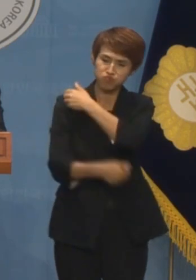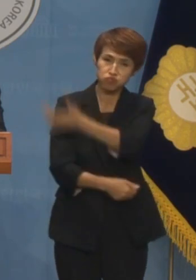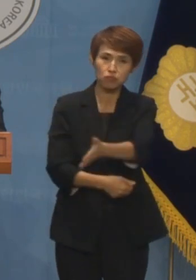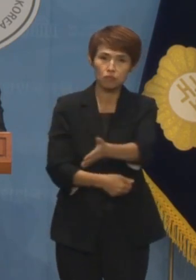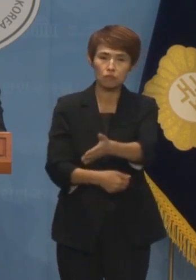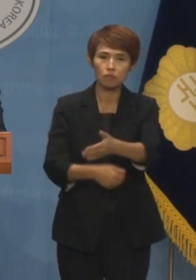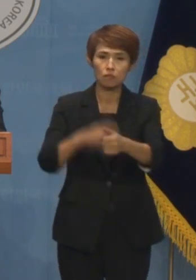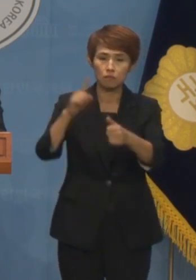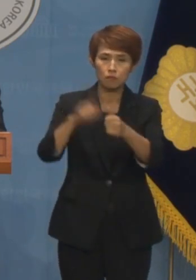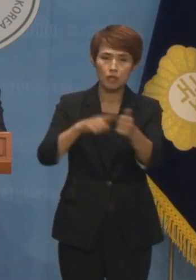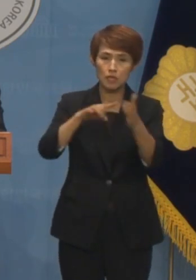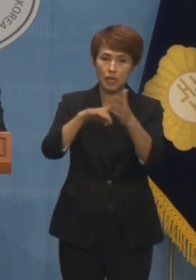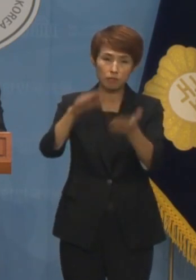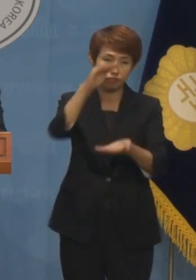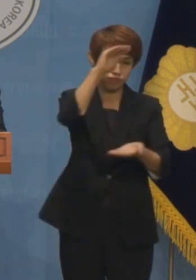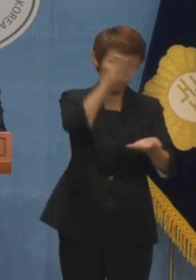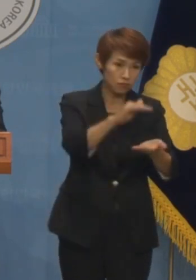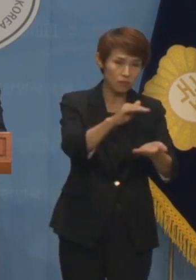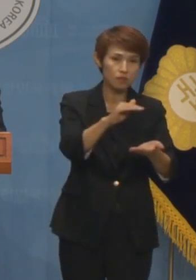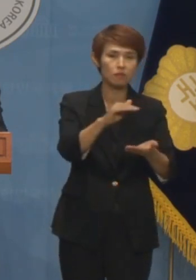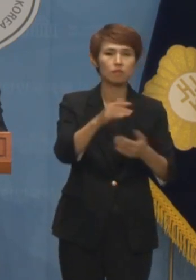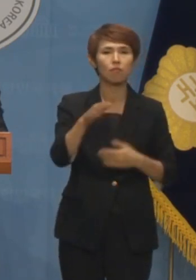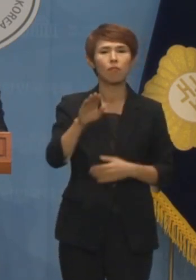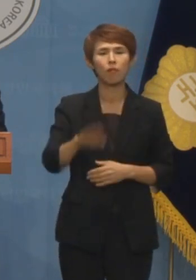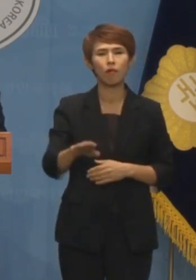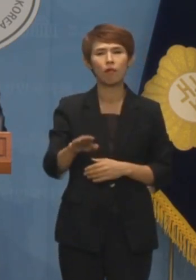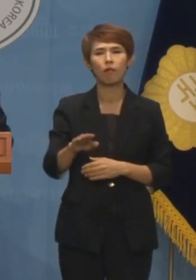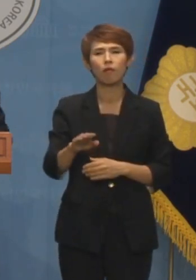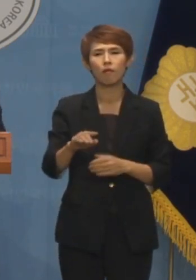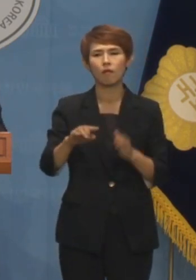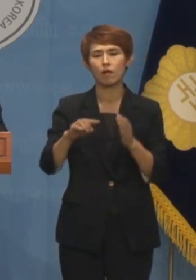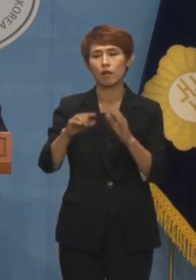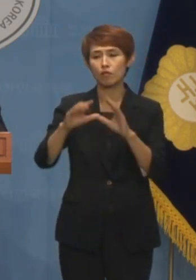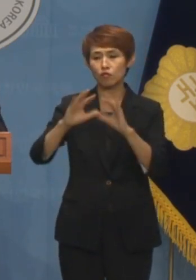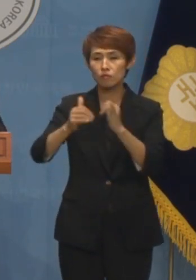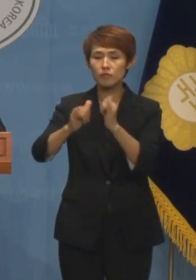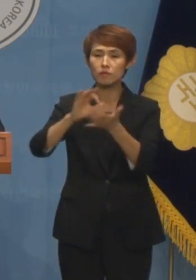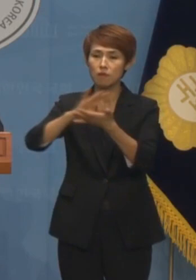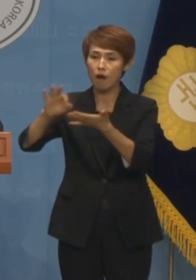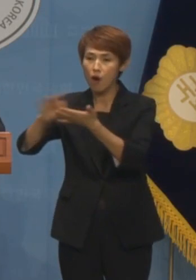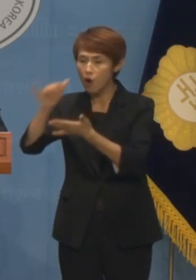줄어드는 와중에도 부가세만 늘어났습니다.